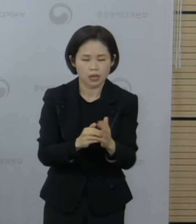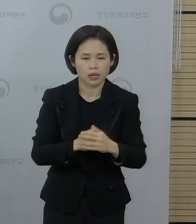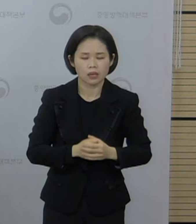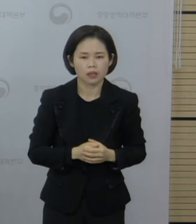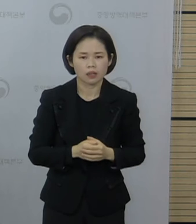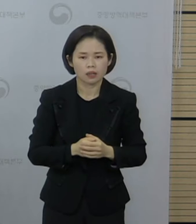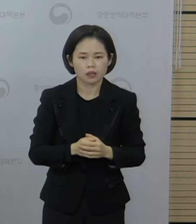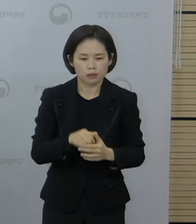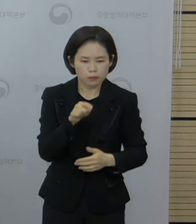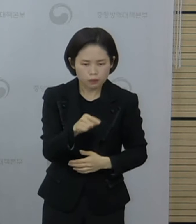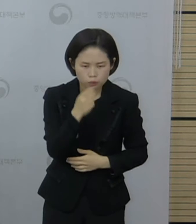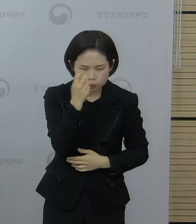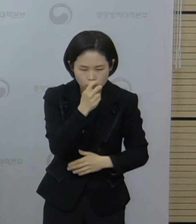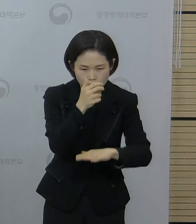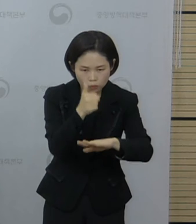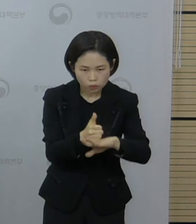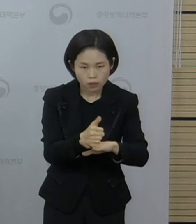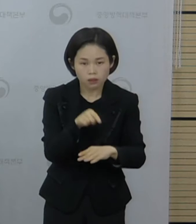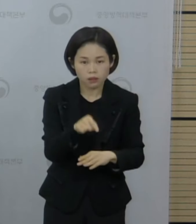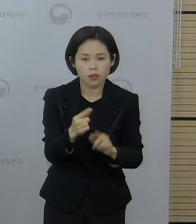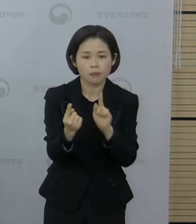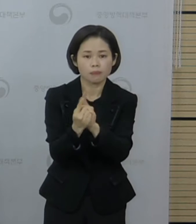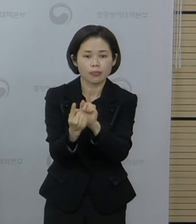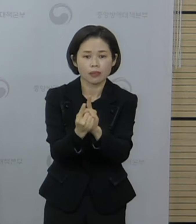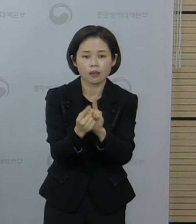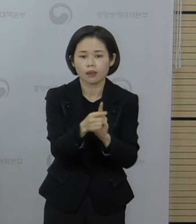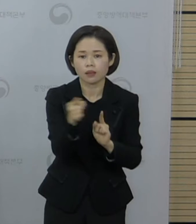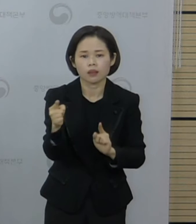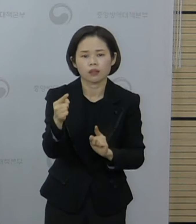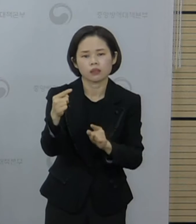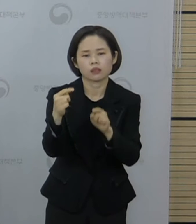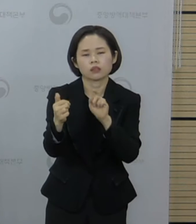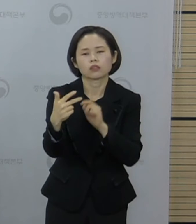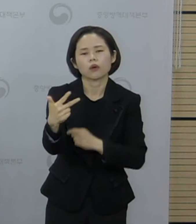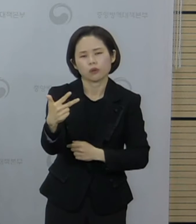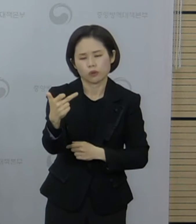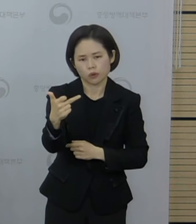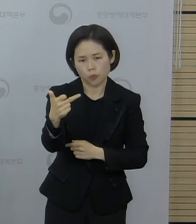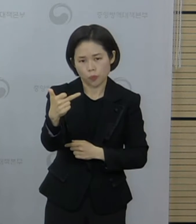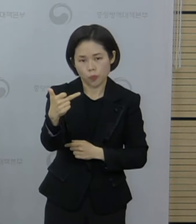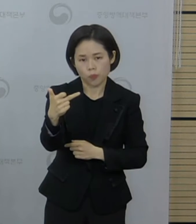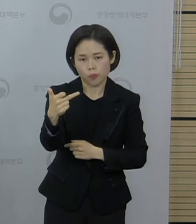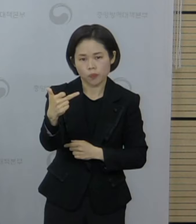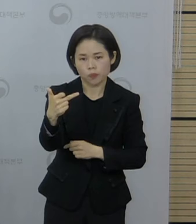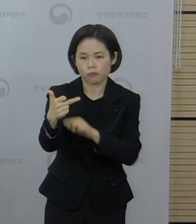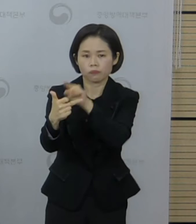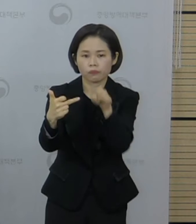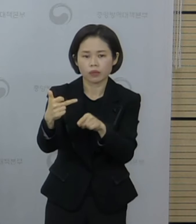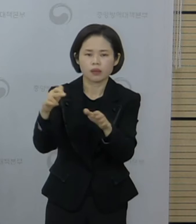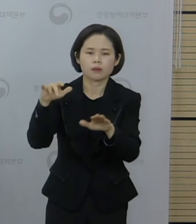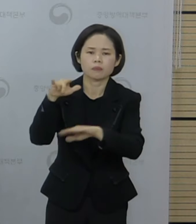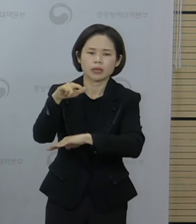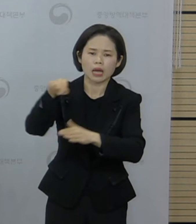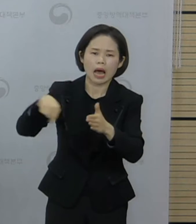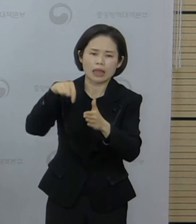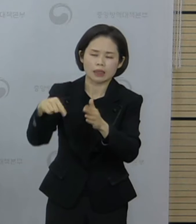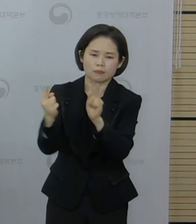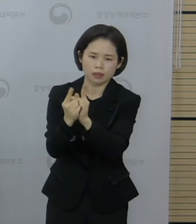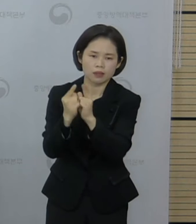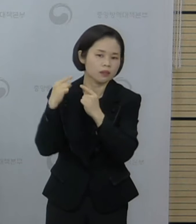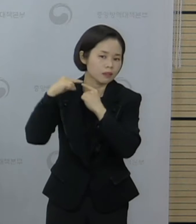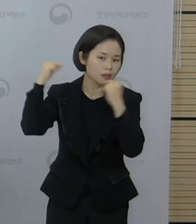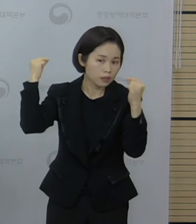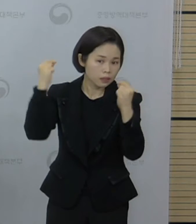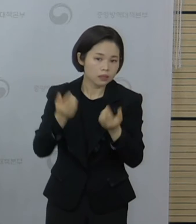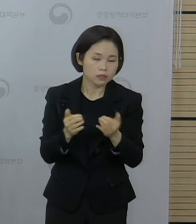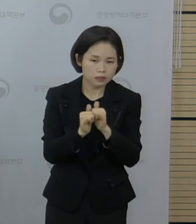역학조사 결과 접촉자 는 현재까지 총 결 7명으로 모두 기네 접촉자 이며 순무 원이 12 명